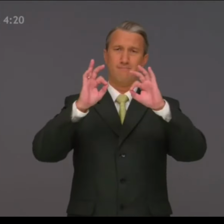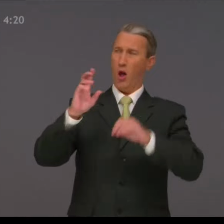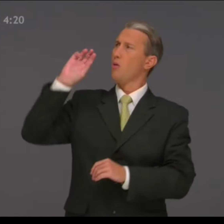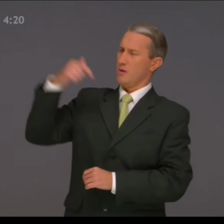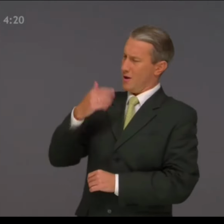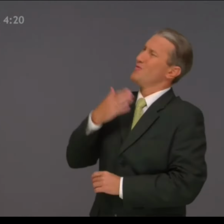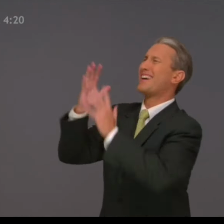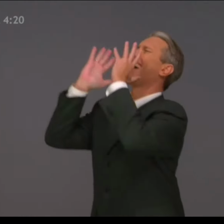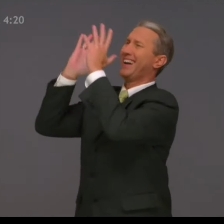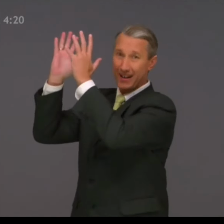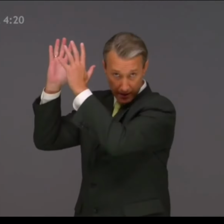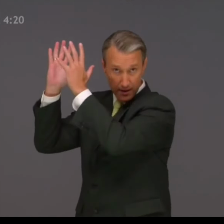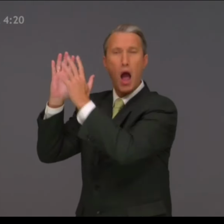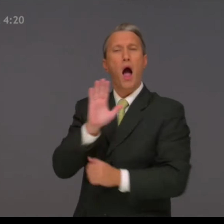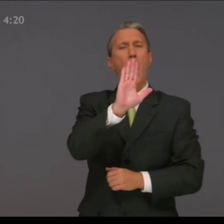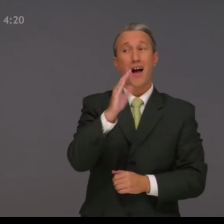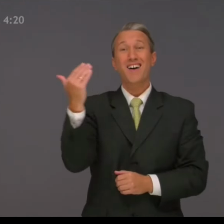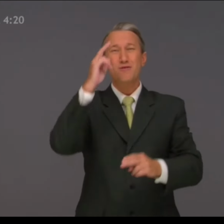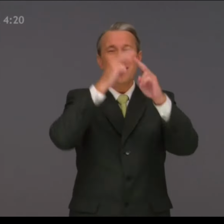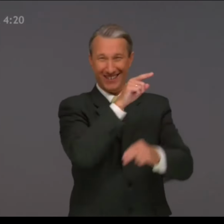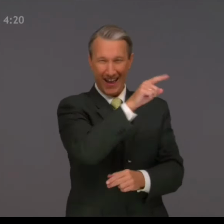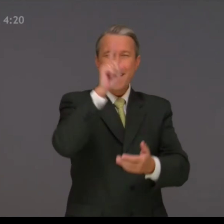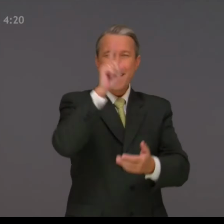Ürün böyle bir şey. Yerinden savaştık. Şöyle güzel kavrarsın.